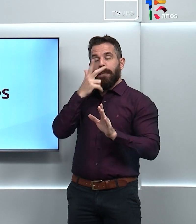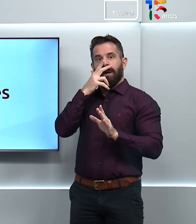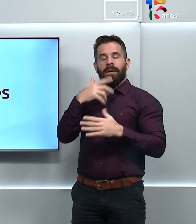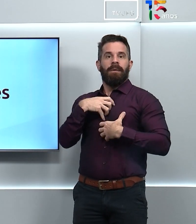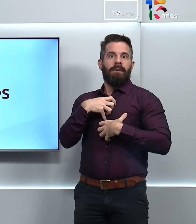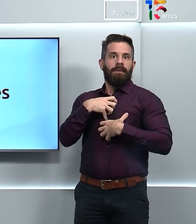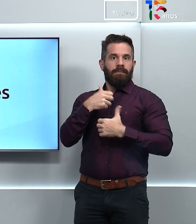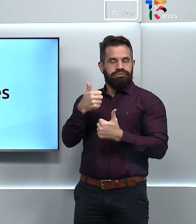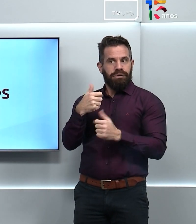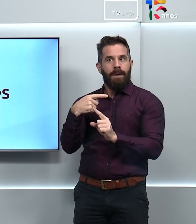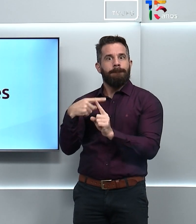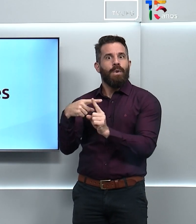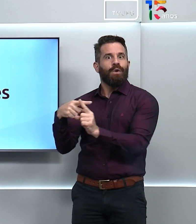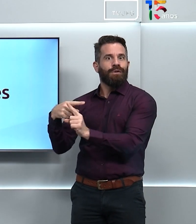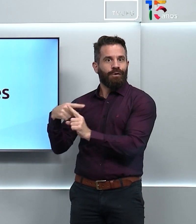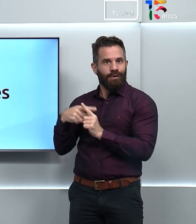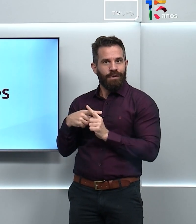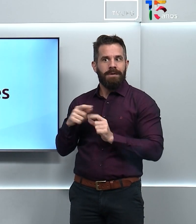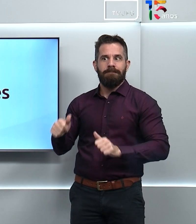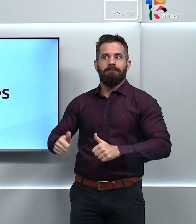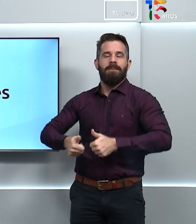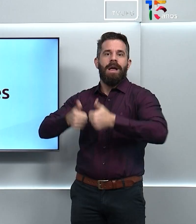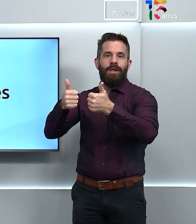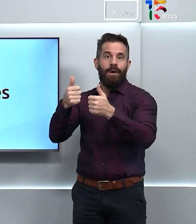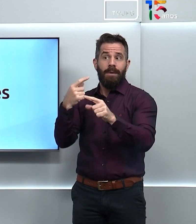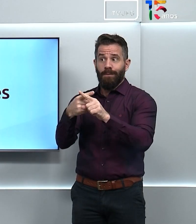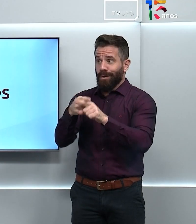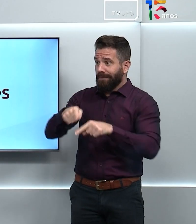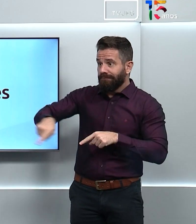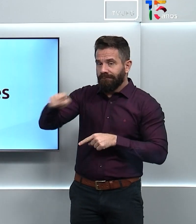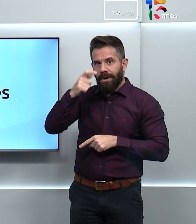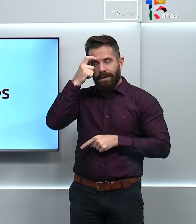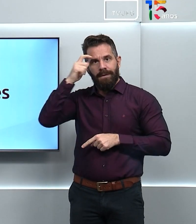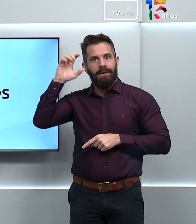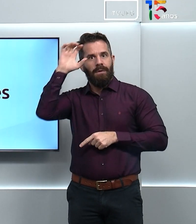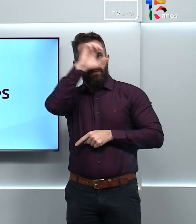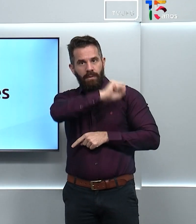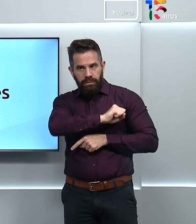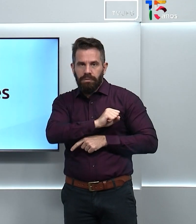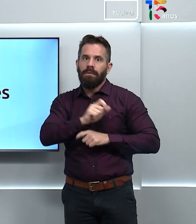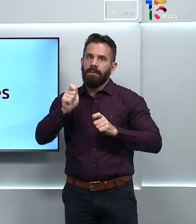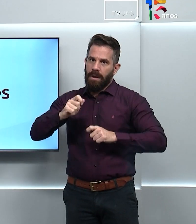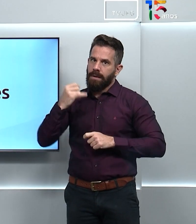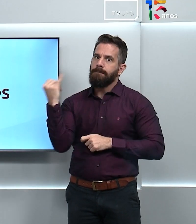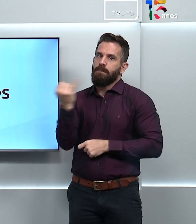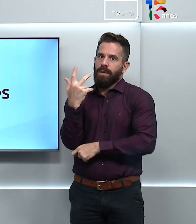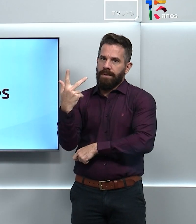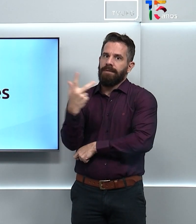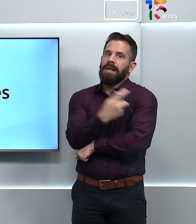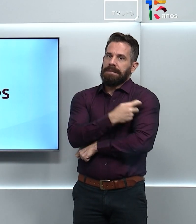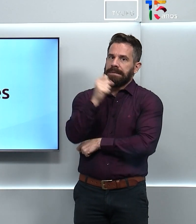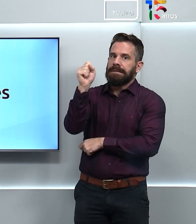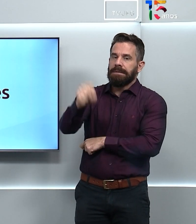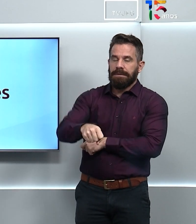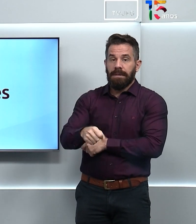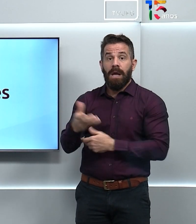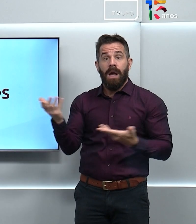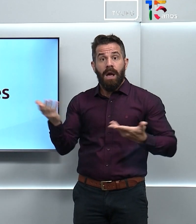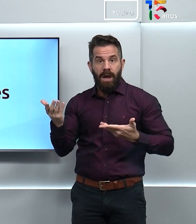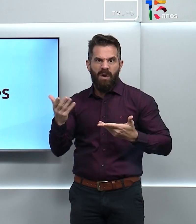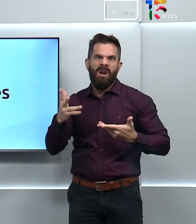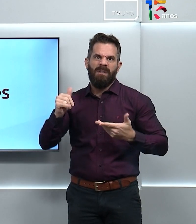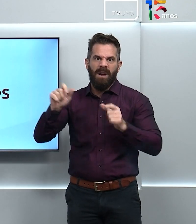acendendo para que as pessoas se conscientizem cada vez mais sobre a importância da vacinação. Se você quer conferir mais essa discussão